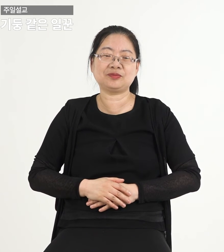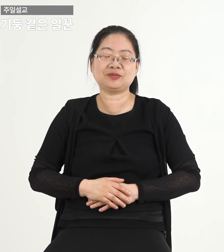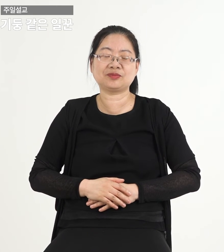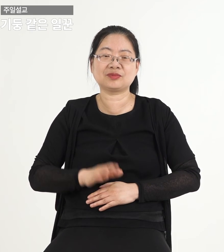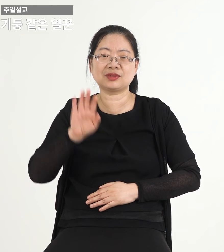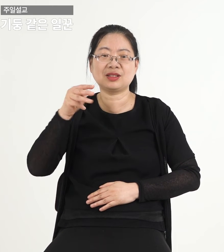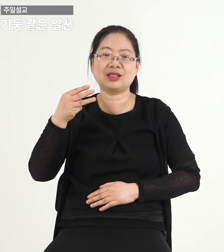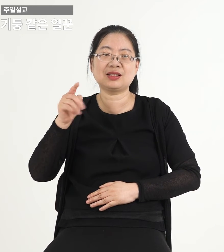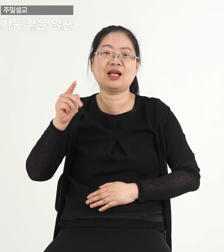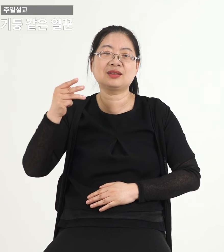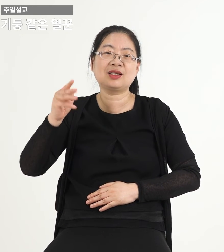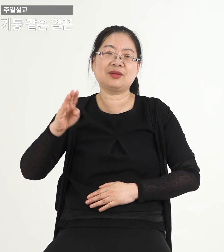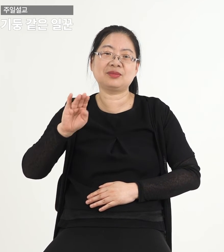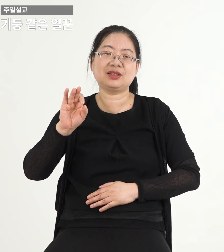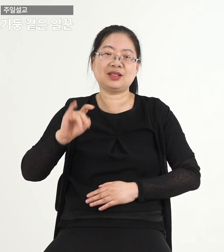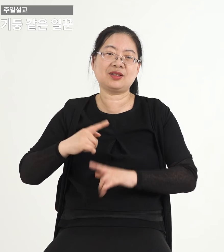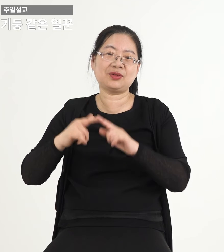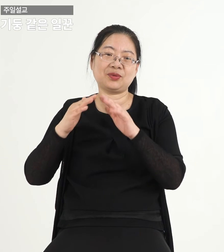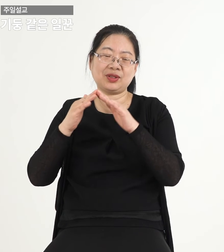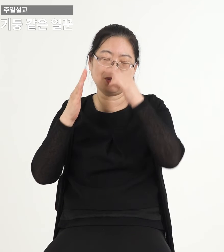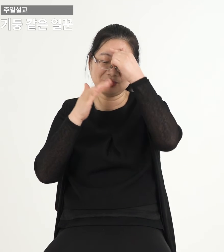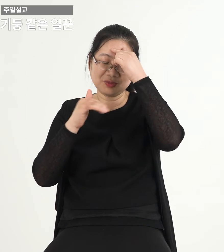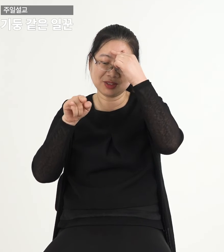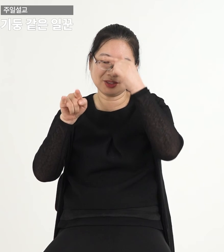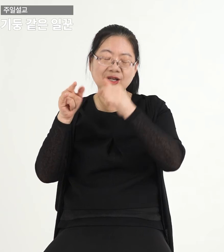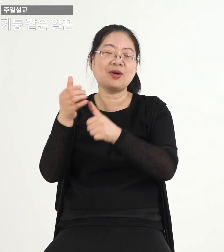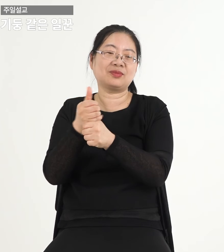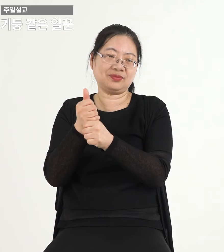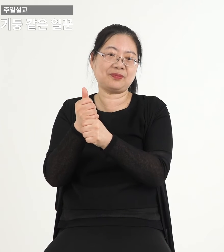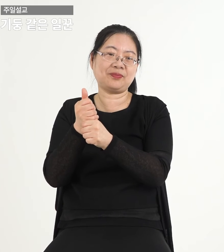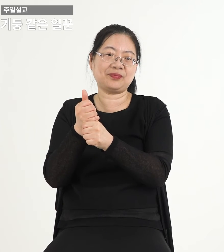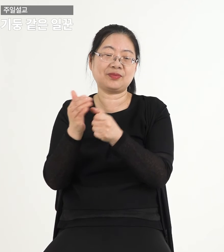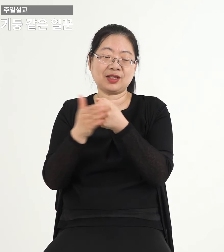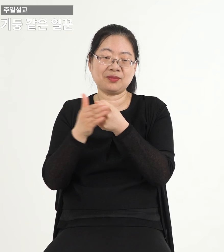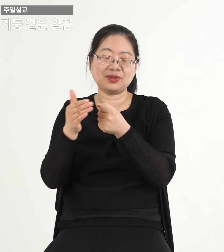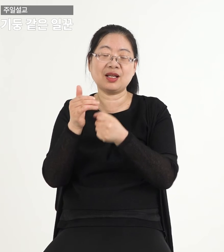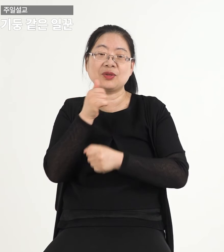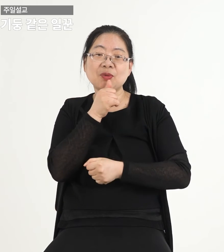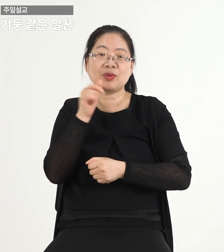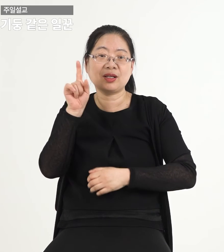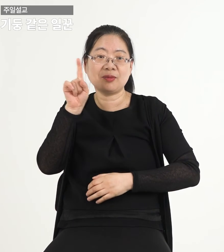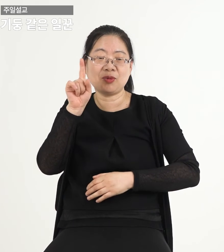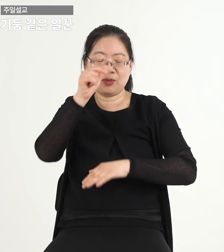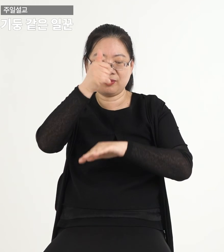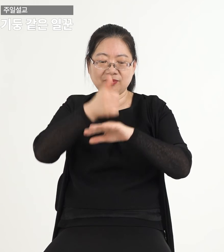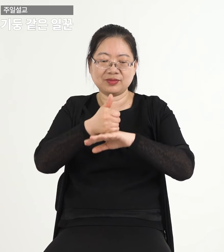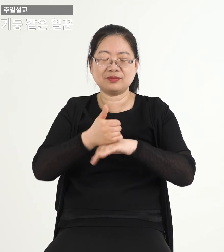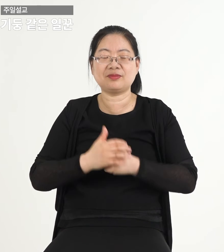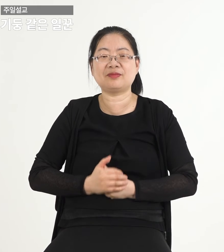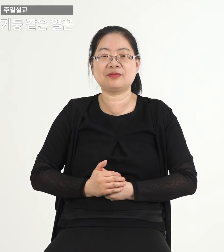빌라델비아 교회 성도들은 그걸 붙들고 있었어요. 그래서 이렇게 소개합니다. 자, 마지막으로